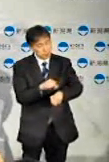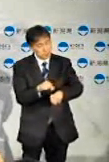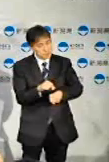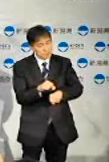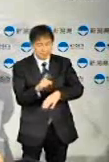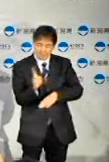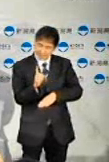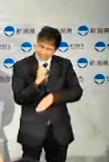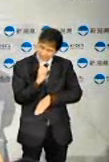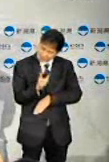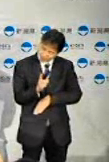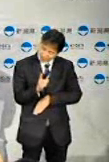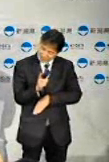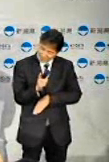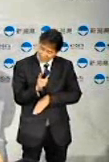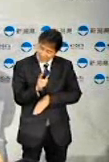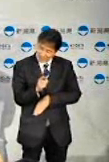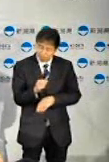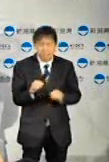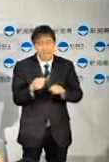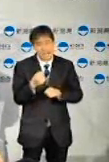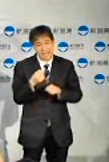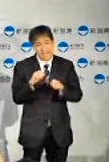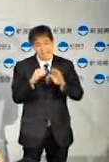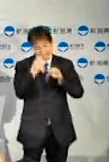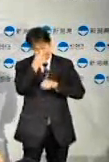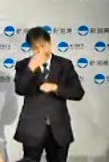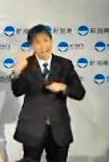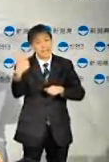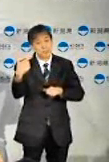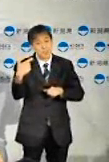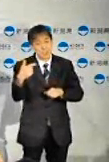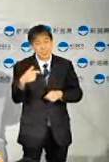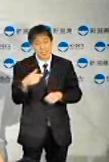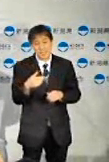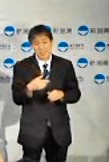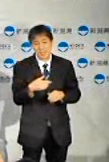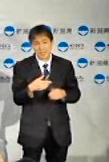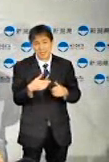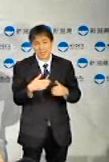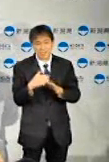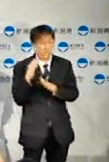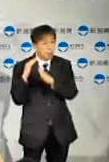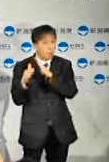特にっていうかな、明るい話題も多いと思うんですよね。